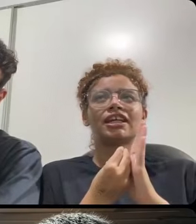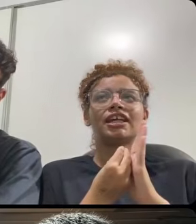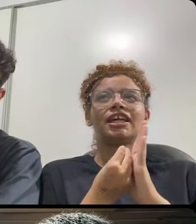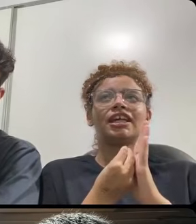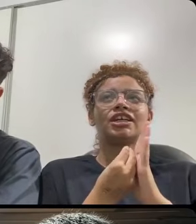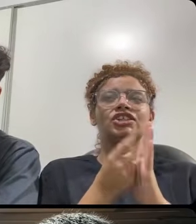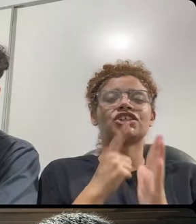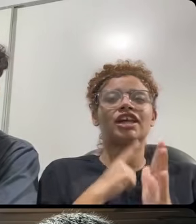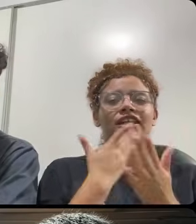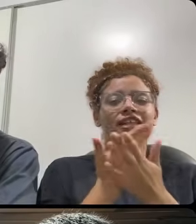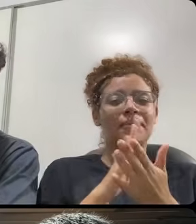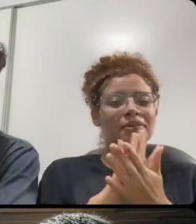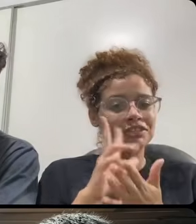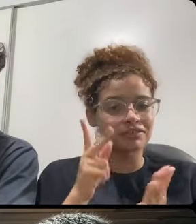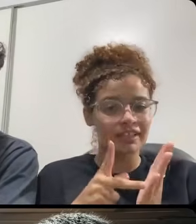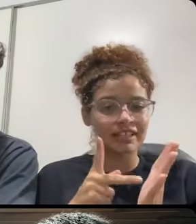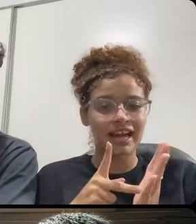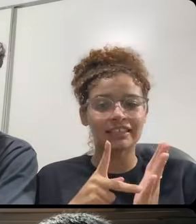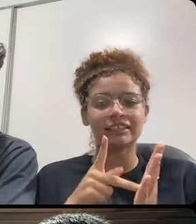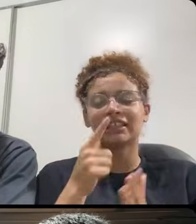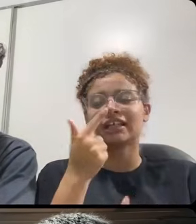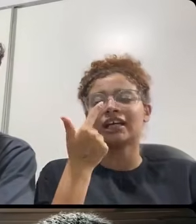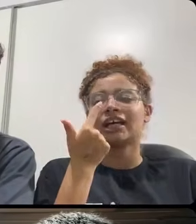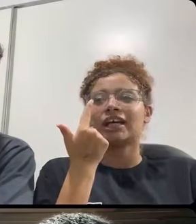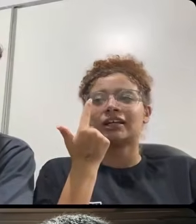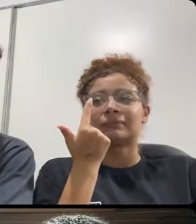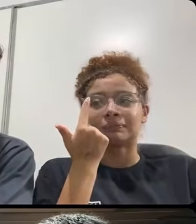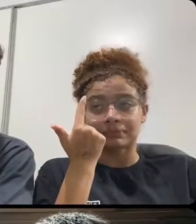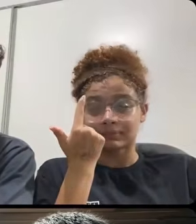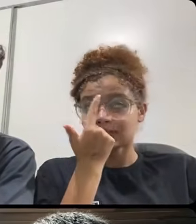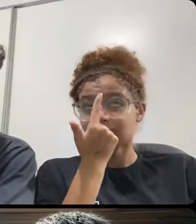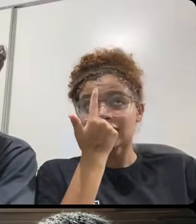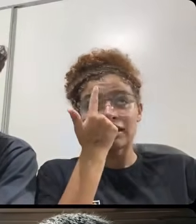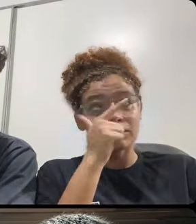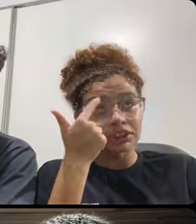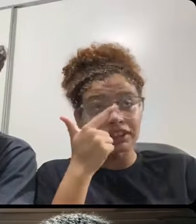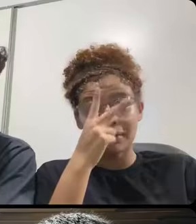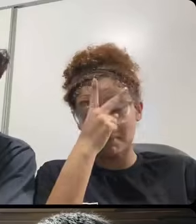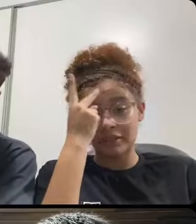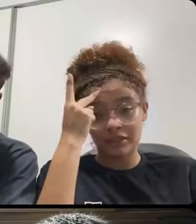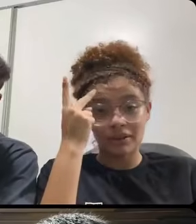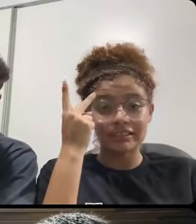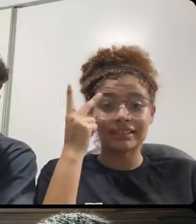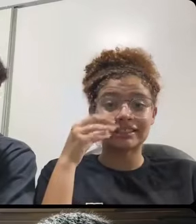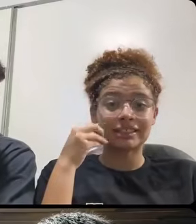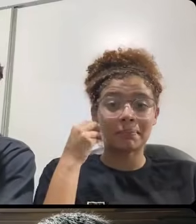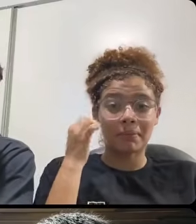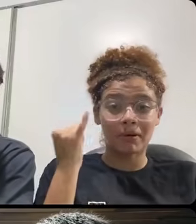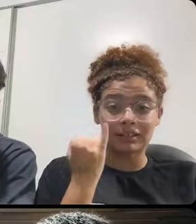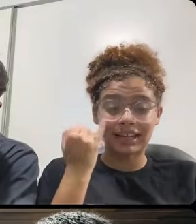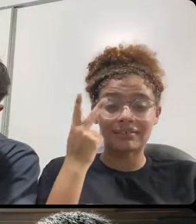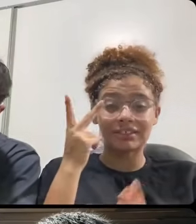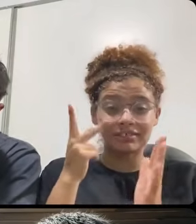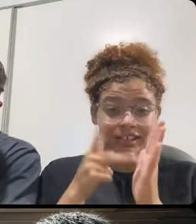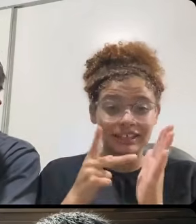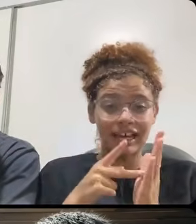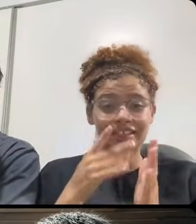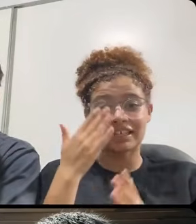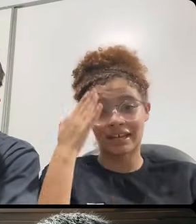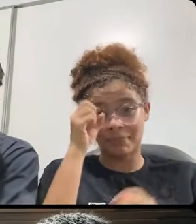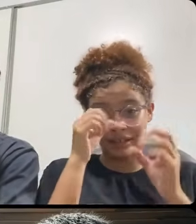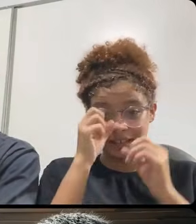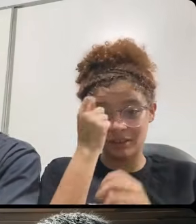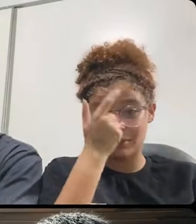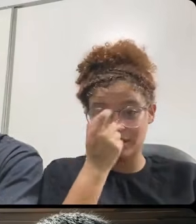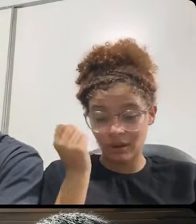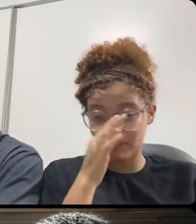igreja que tinha intérprete de verdade, não tinha pessoas que se importavam de